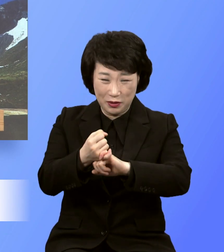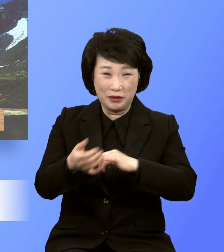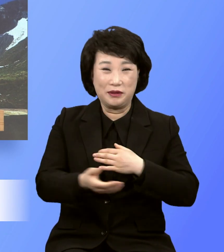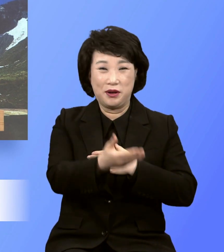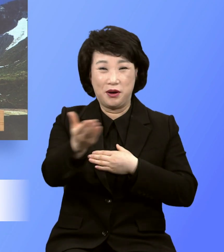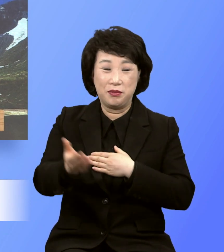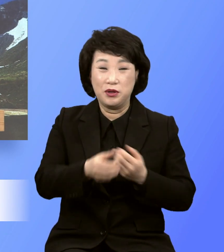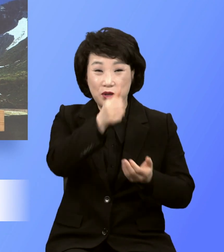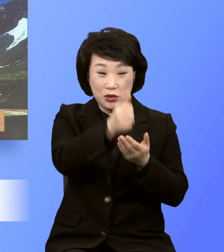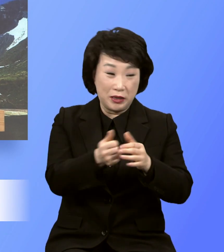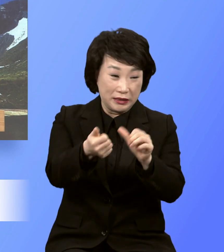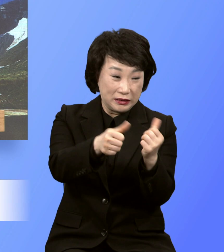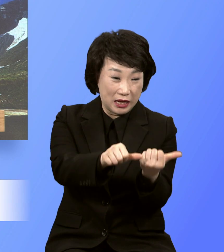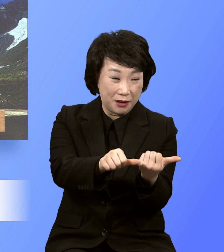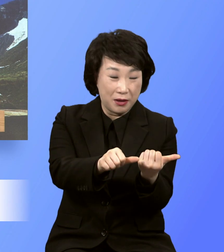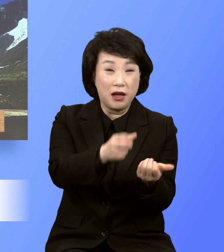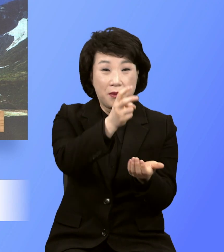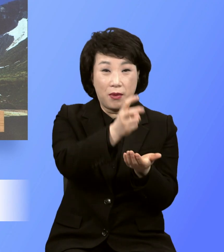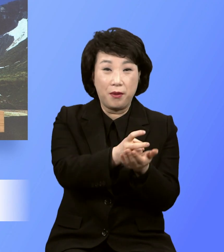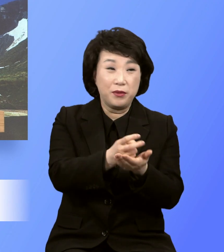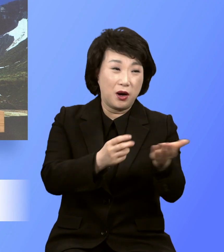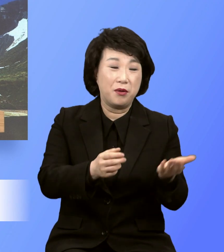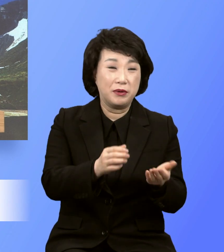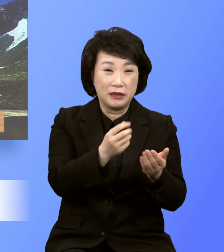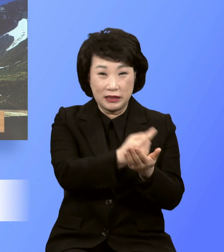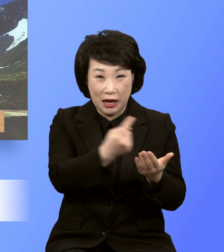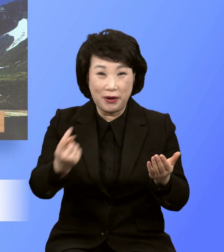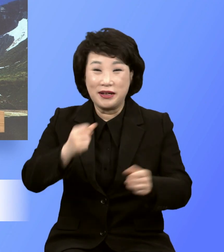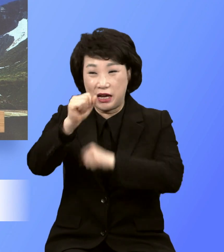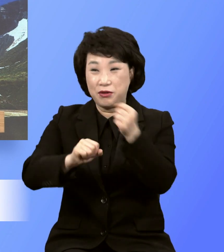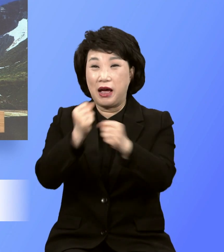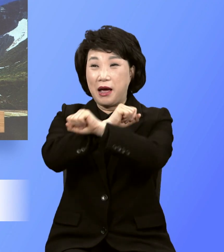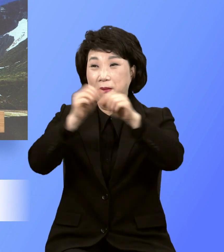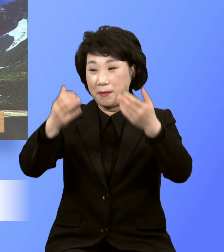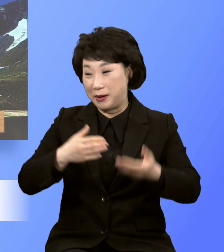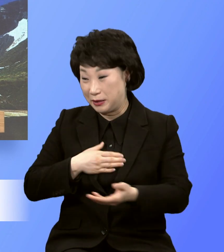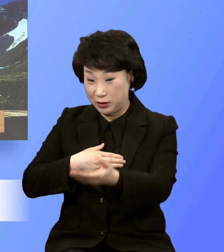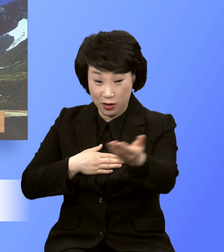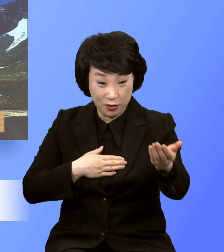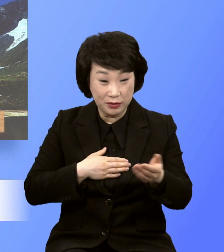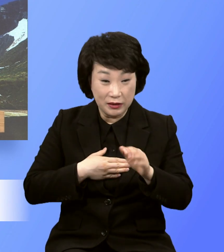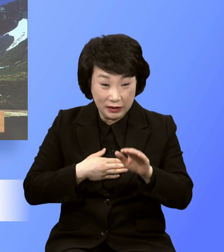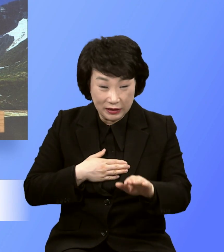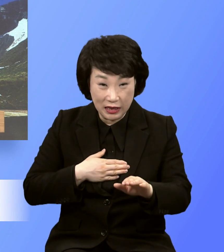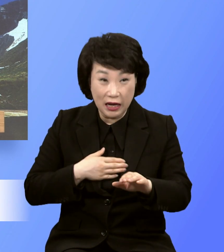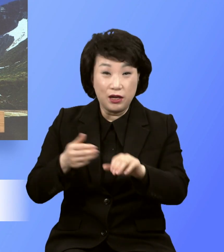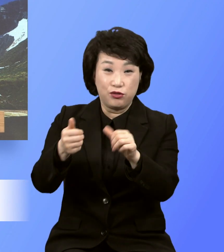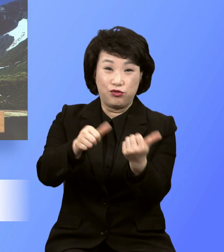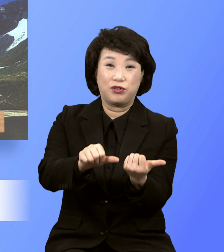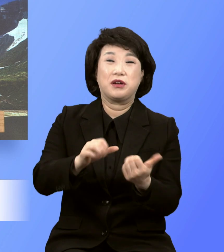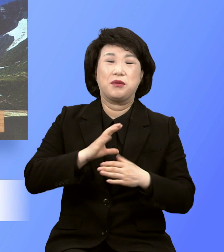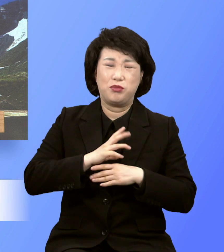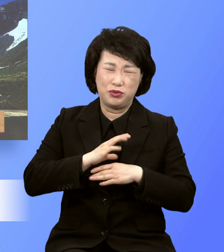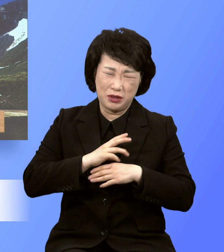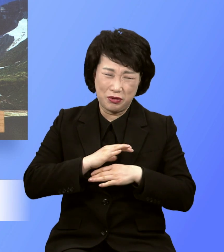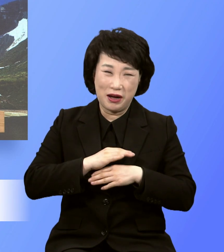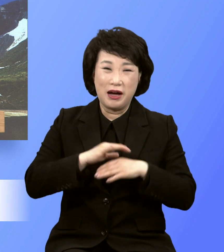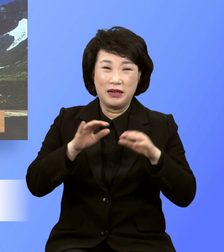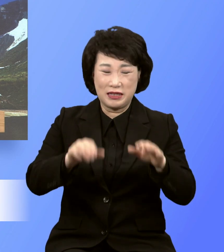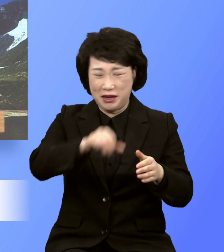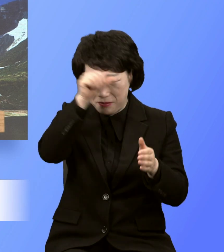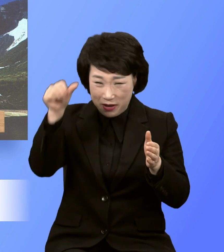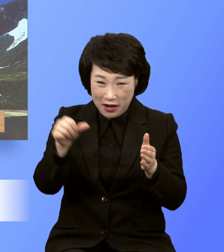여러분들이 죄와 사망의 법에서 자유와 해방된 자들은 죽기를